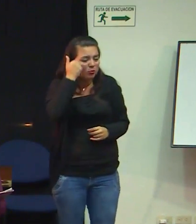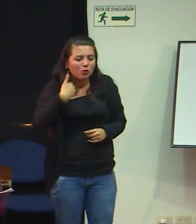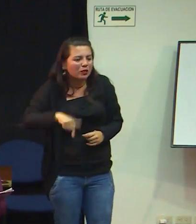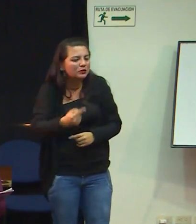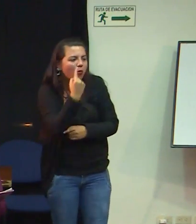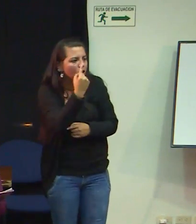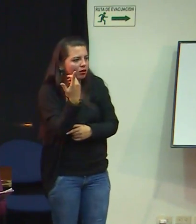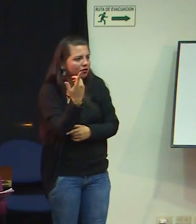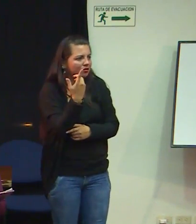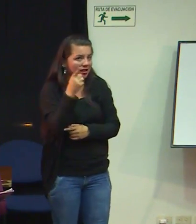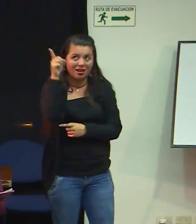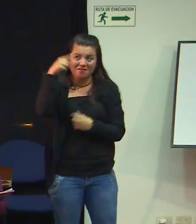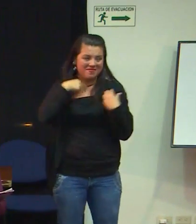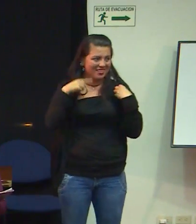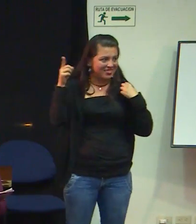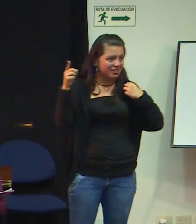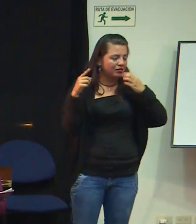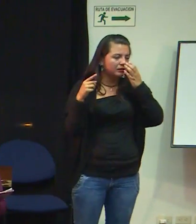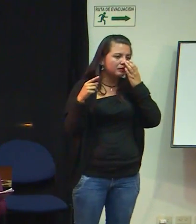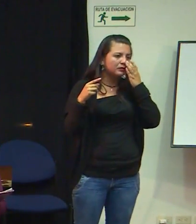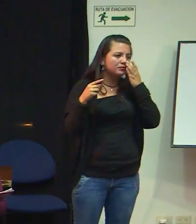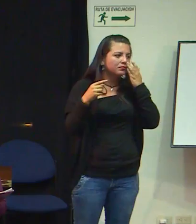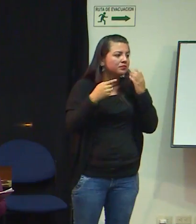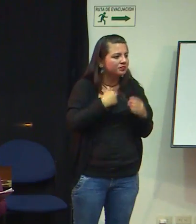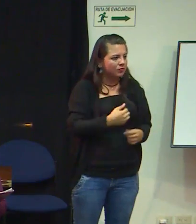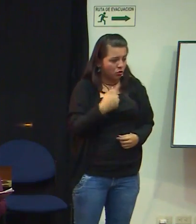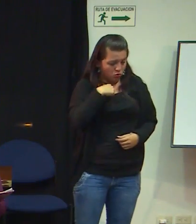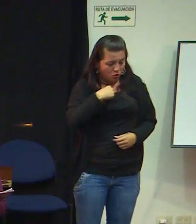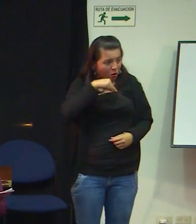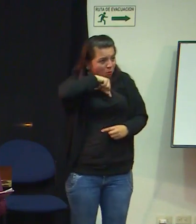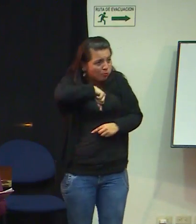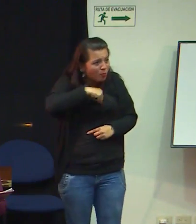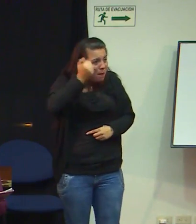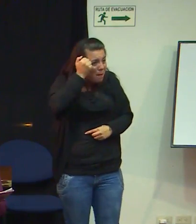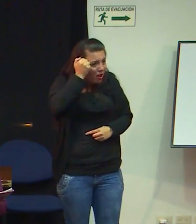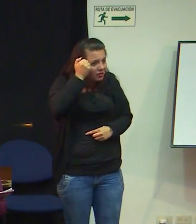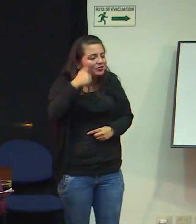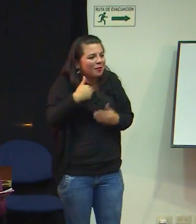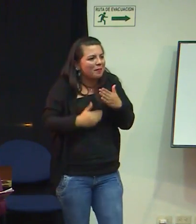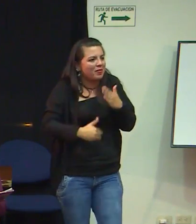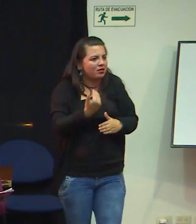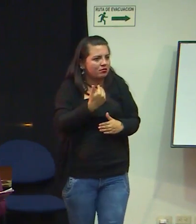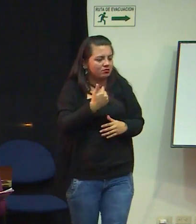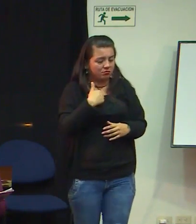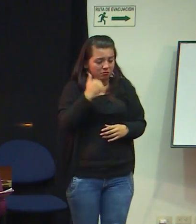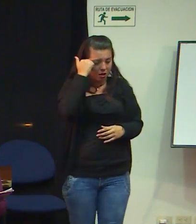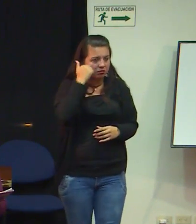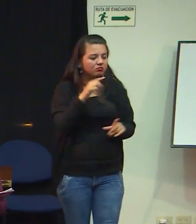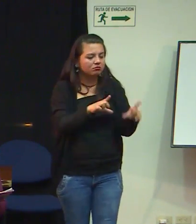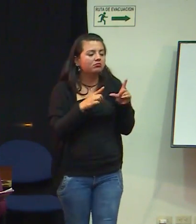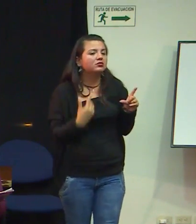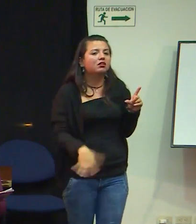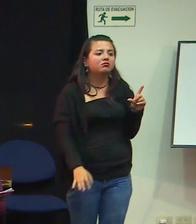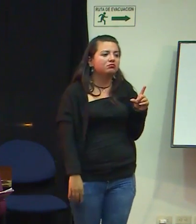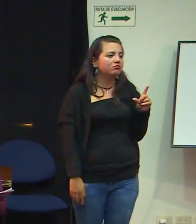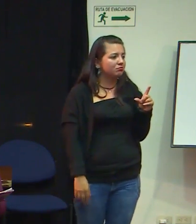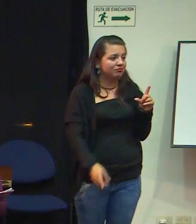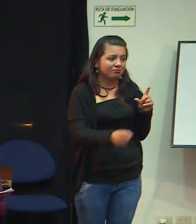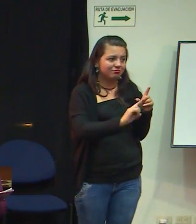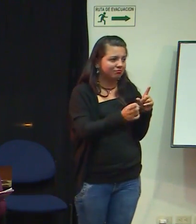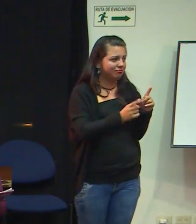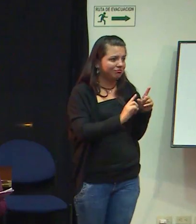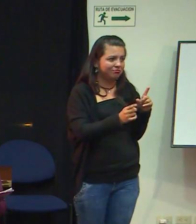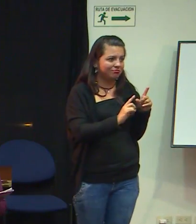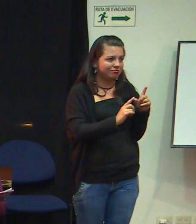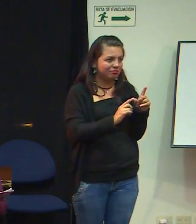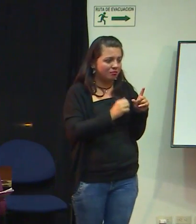el docente es donde empieza a educar. El docente no es solo el que tiene el cartón, sino es el que empieza a educar desde